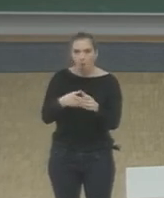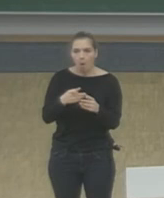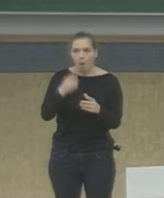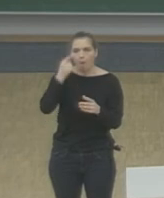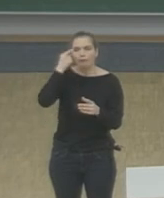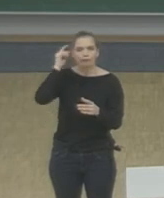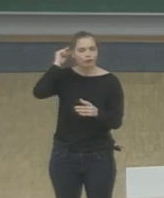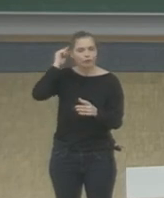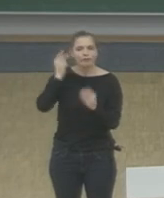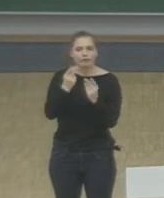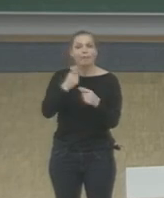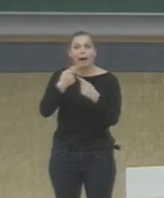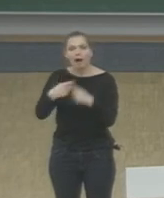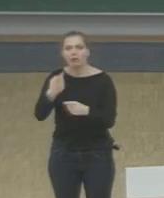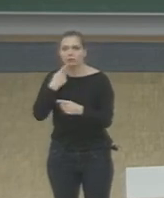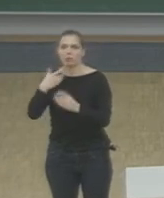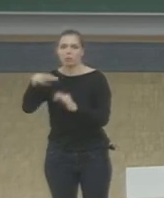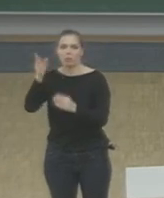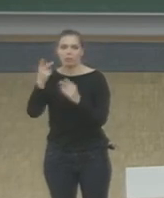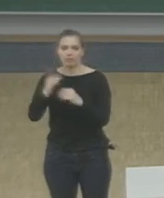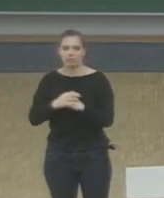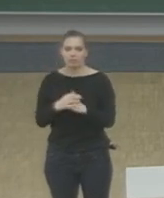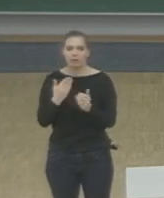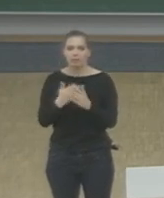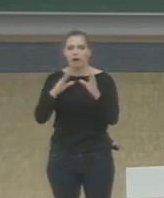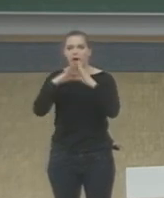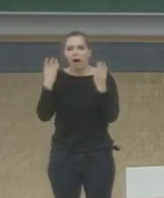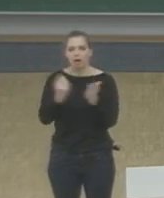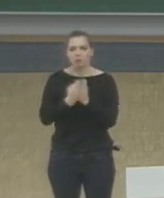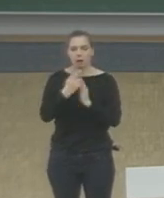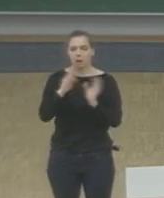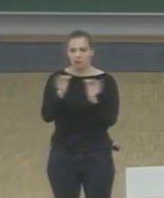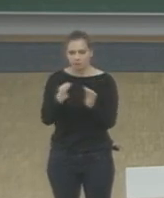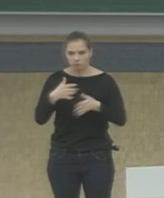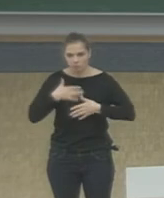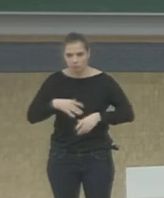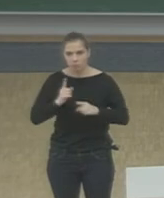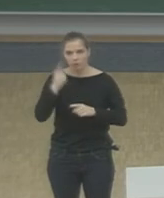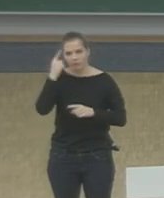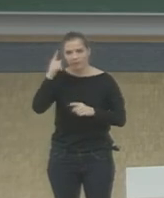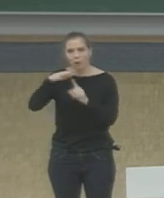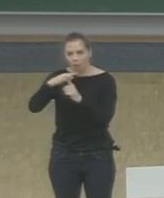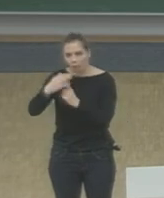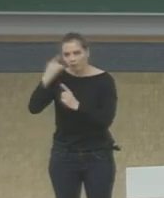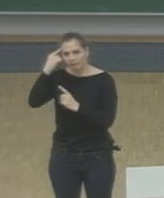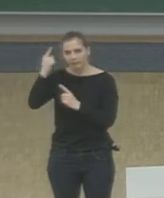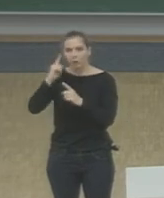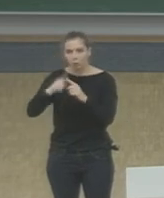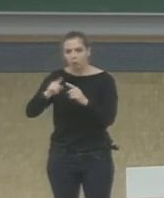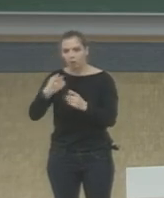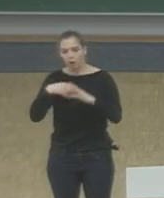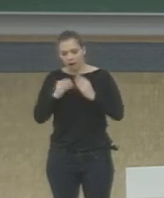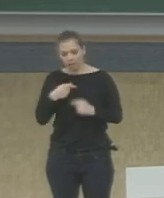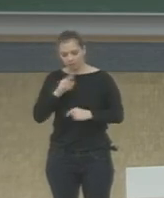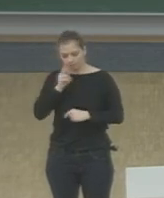aber eben auch ganz andere Dinge wichtig sind, etwa allgemeine Lesefähigkeit, Kontextwissen und eine grundlegende kritische